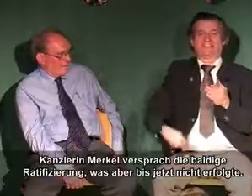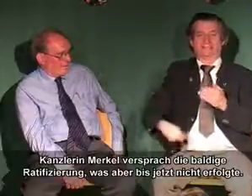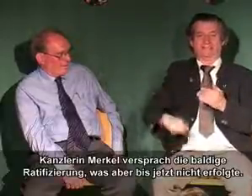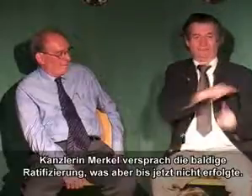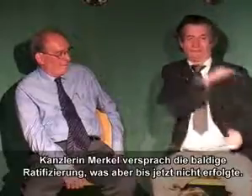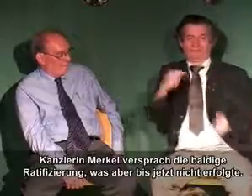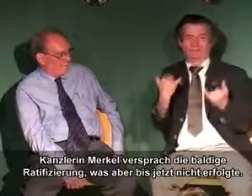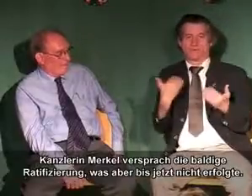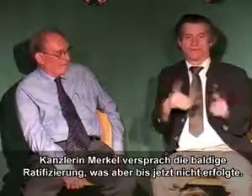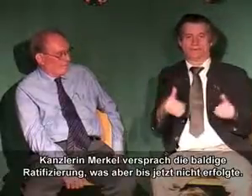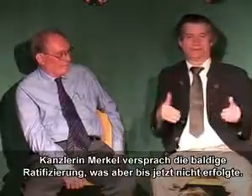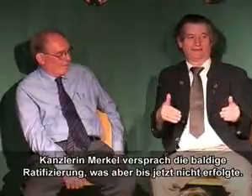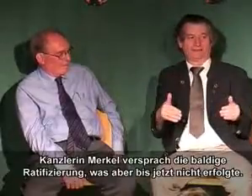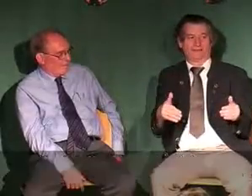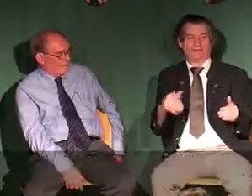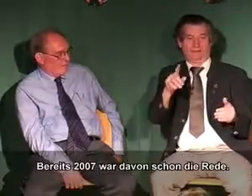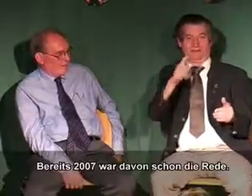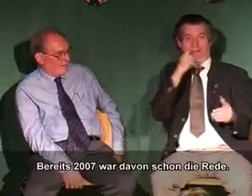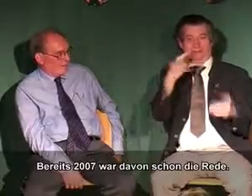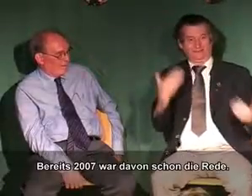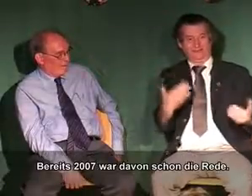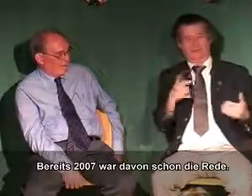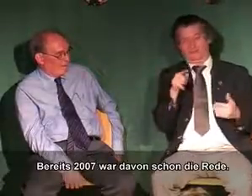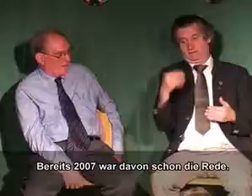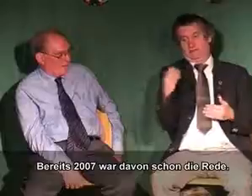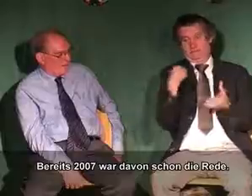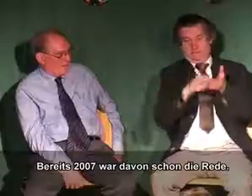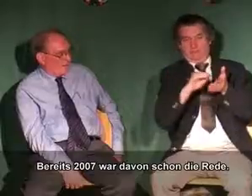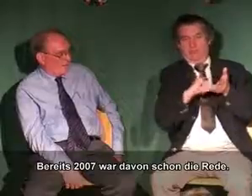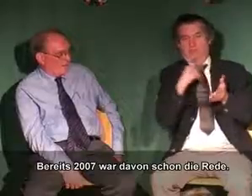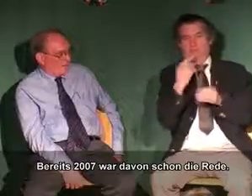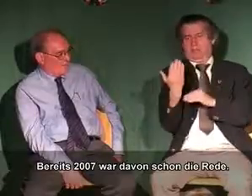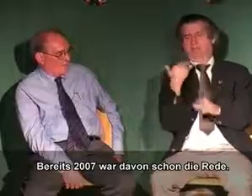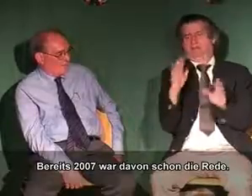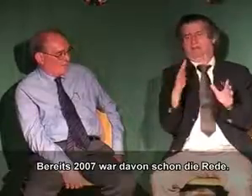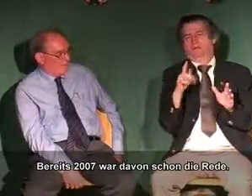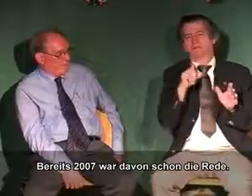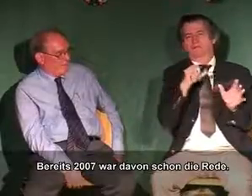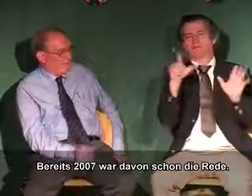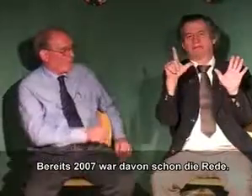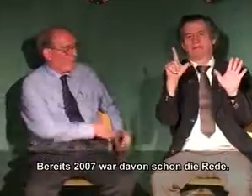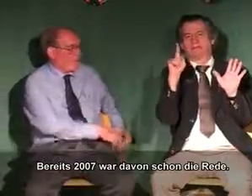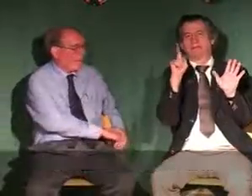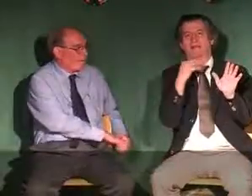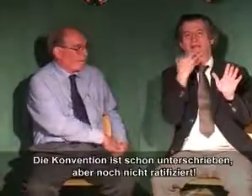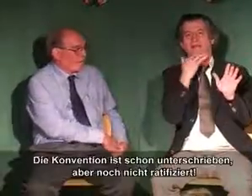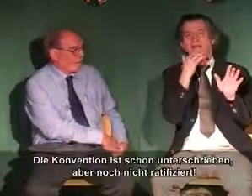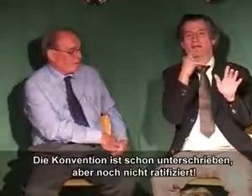Merkel versprach die baldige Ratifizierung, was aber bis jetzt nicht erfolgt ist. Bereits 2007 war davon schon die Rede. Die